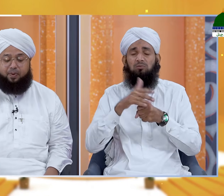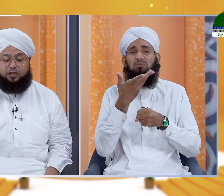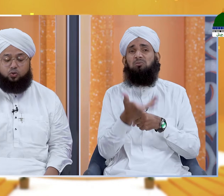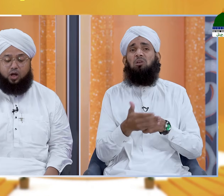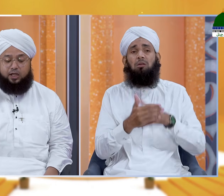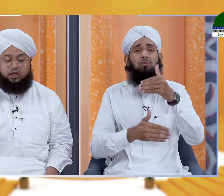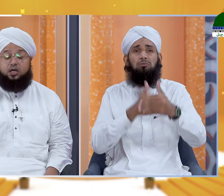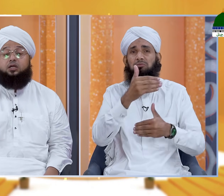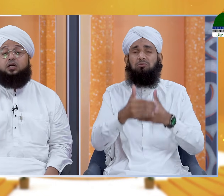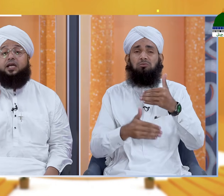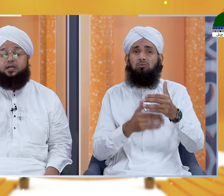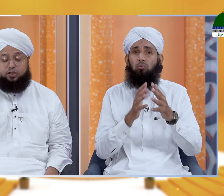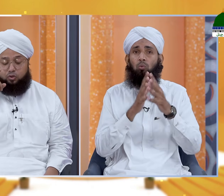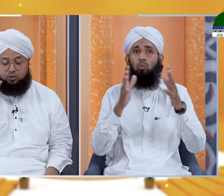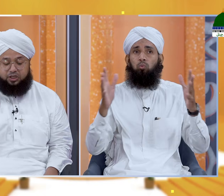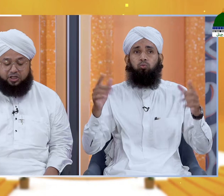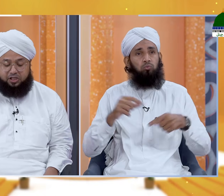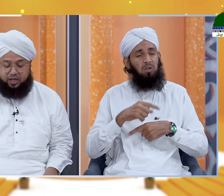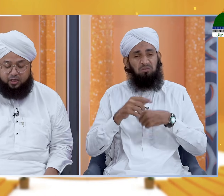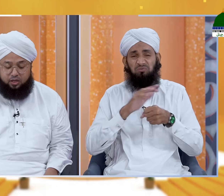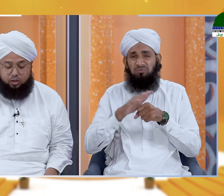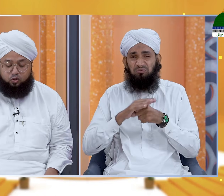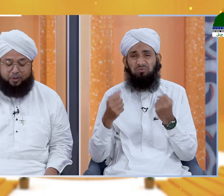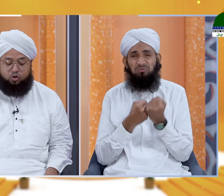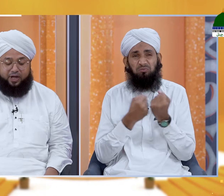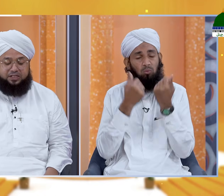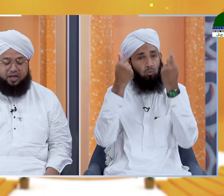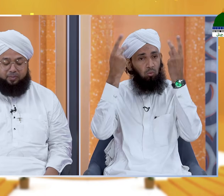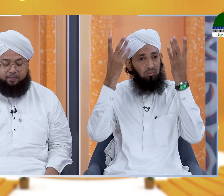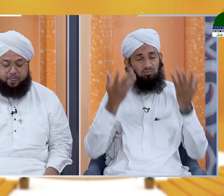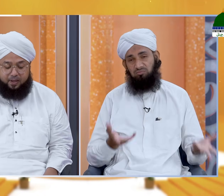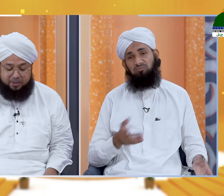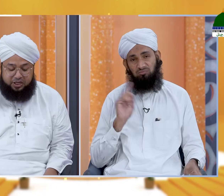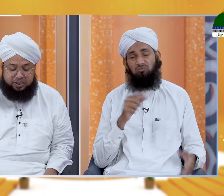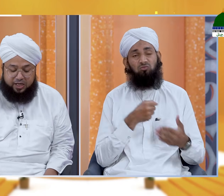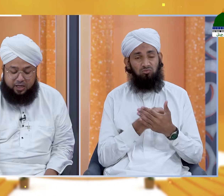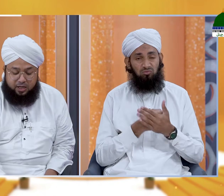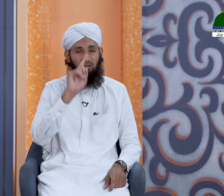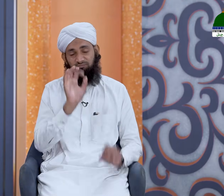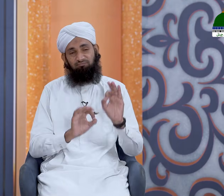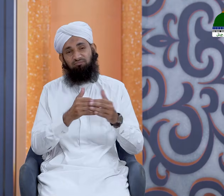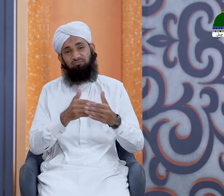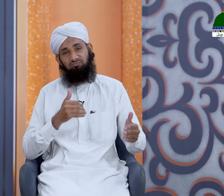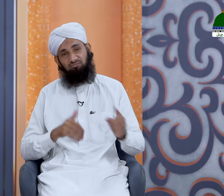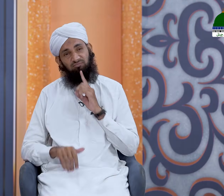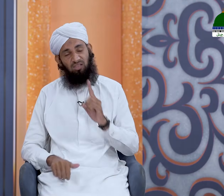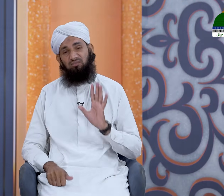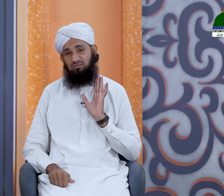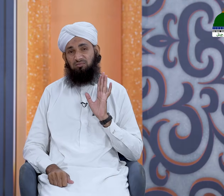بعض اوقات کئی نسلوں تک چلتا ہے. تو بدگمانی سے ہمیں بچنا چاہیے. اب بدگمانی سے بچنے کا ذہن